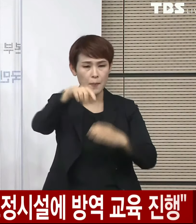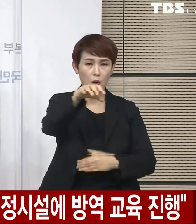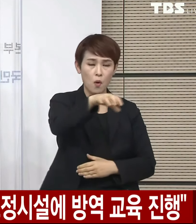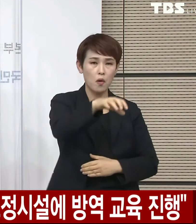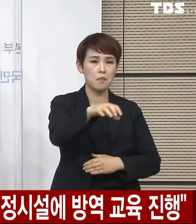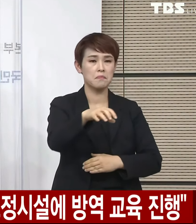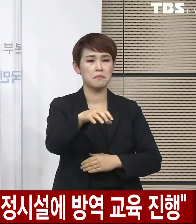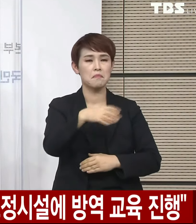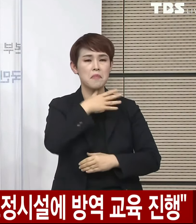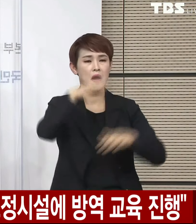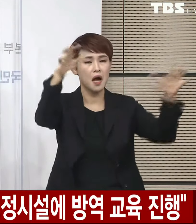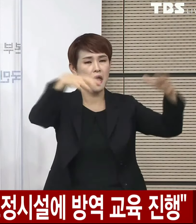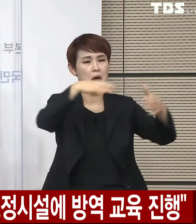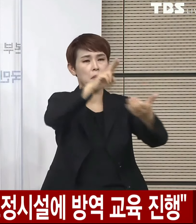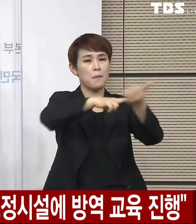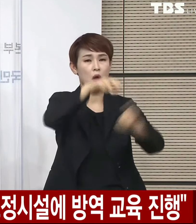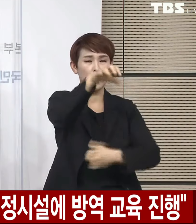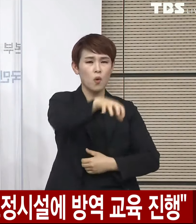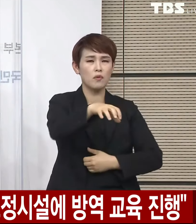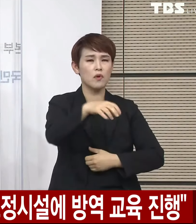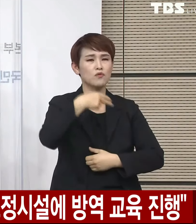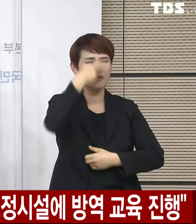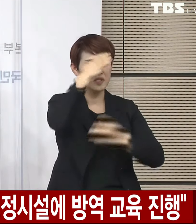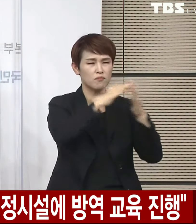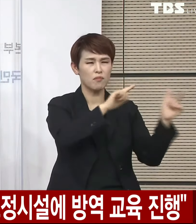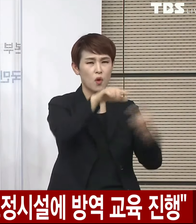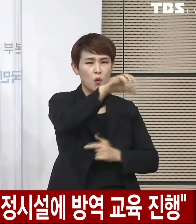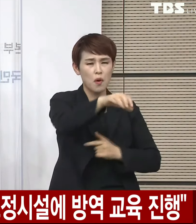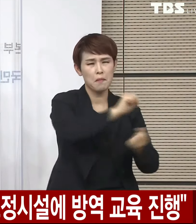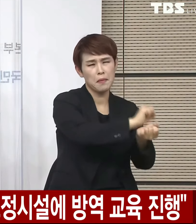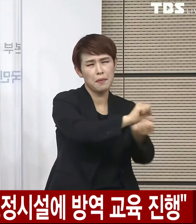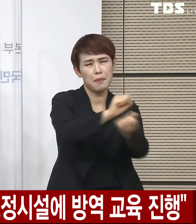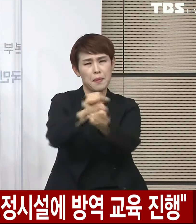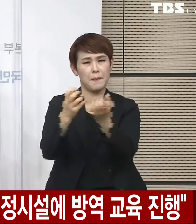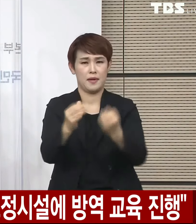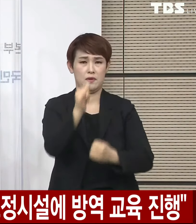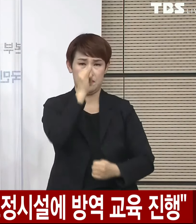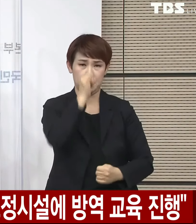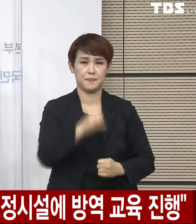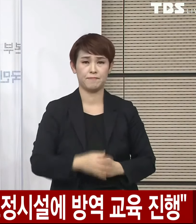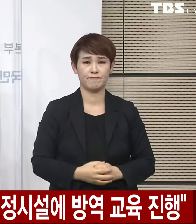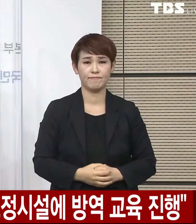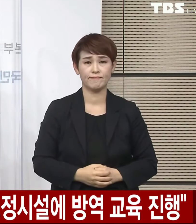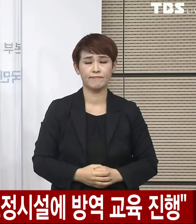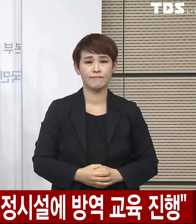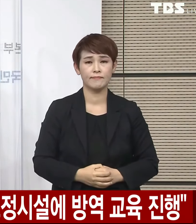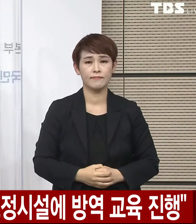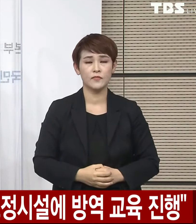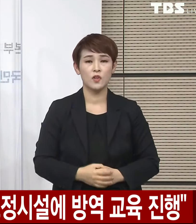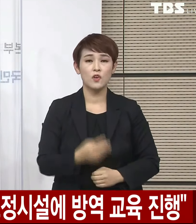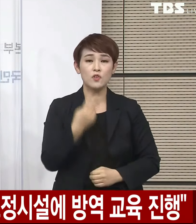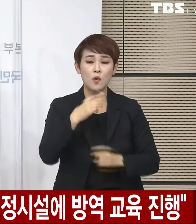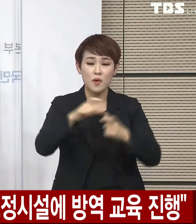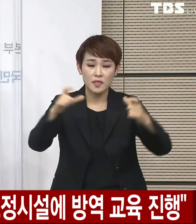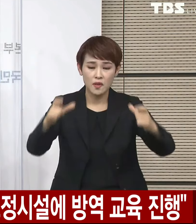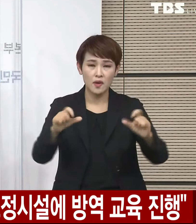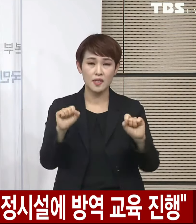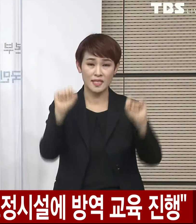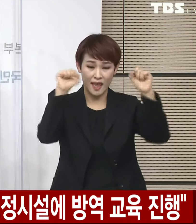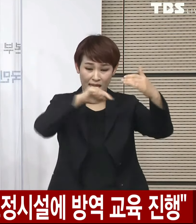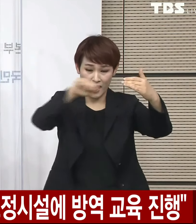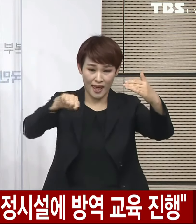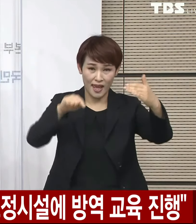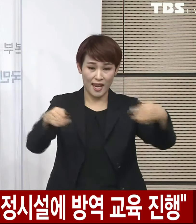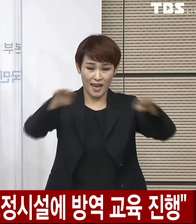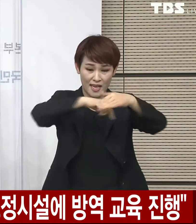방문 판매, 유흥시설에서도 감염된 경우가 상당수 있었습니다. 수도권의 실내 체육시설,